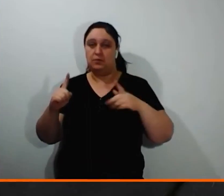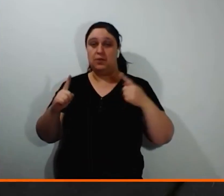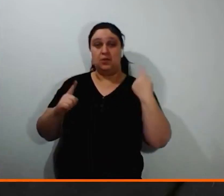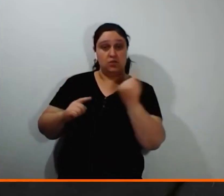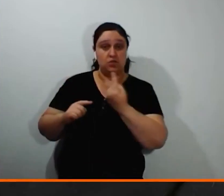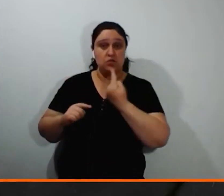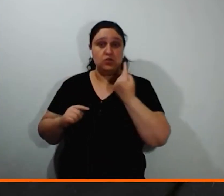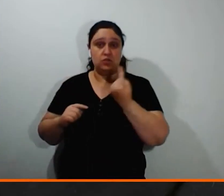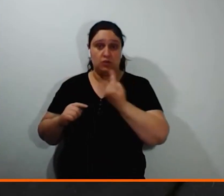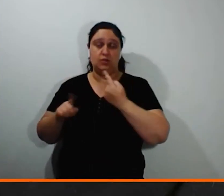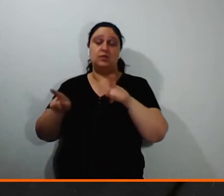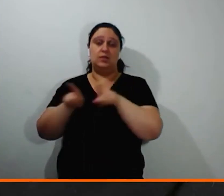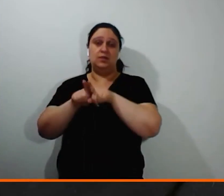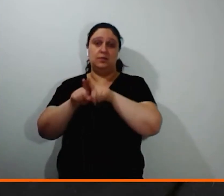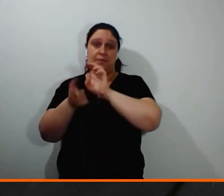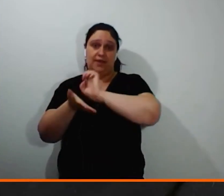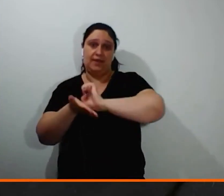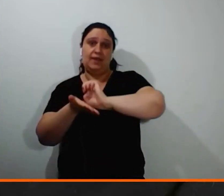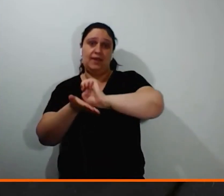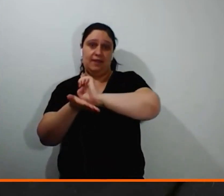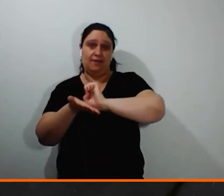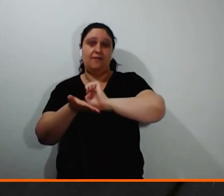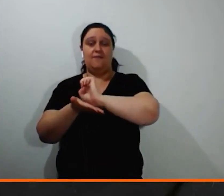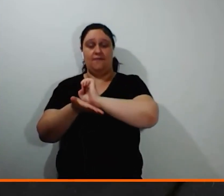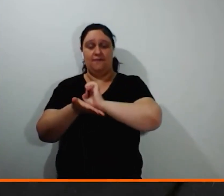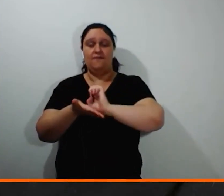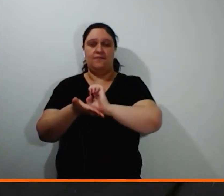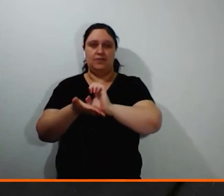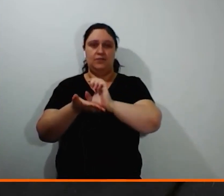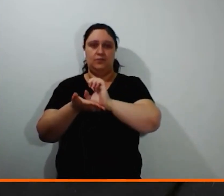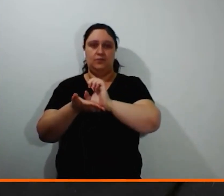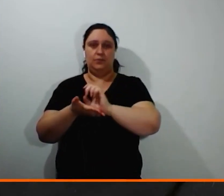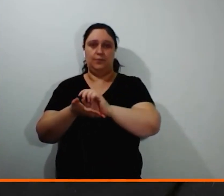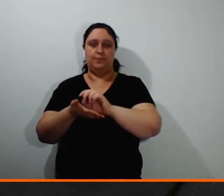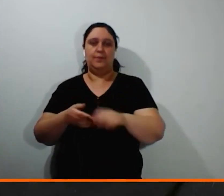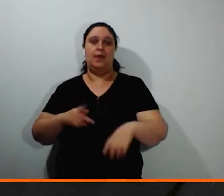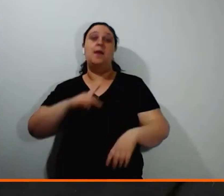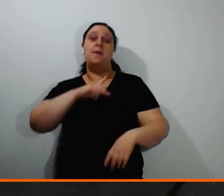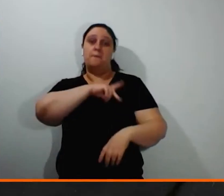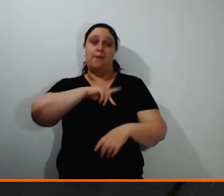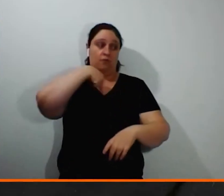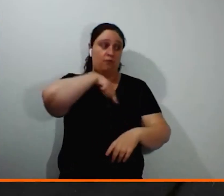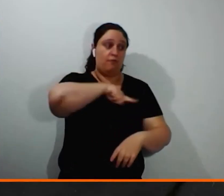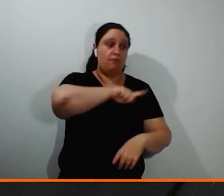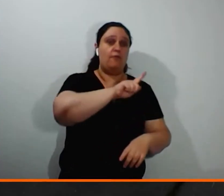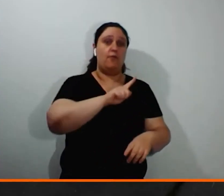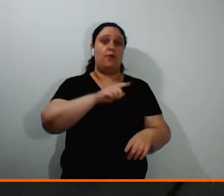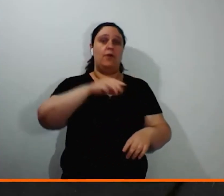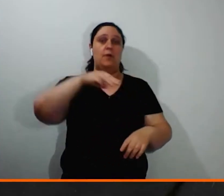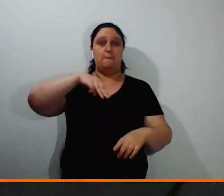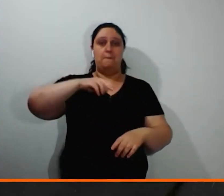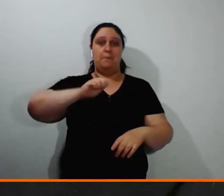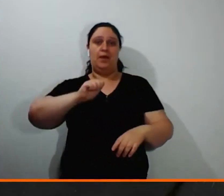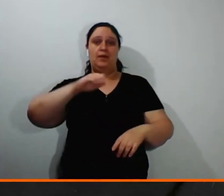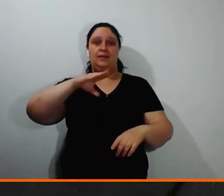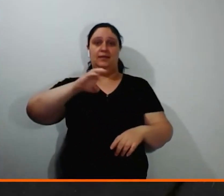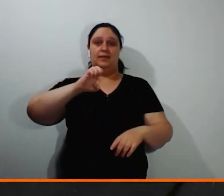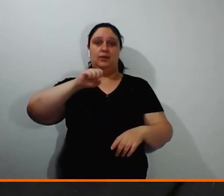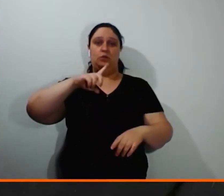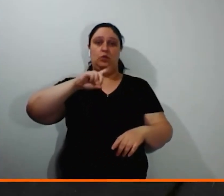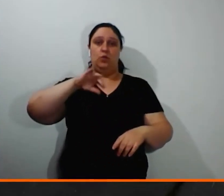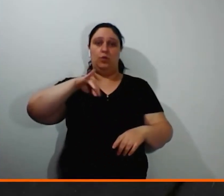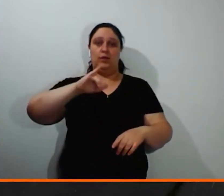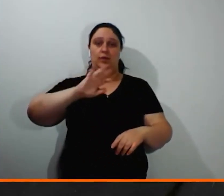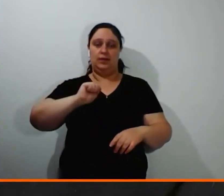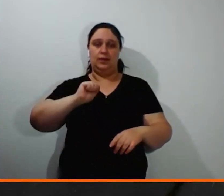de viagem para Macedônia, e deixou ele em Timóteo em Éfeso.